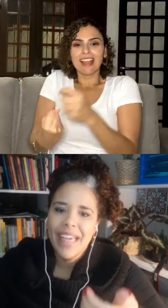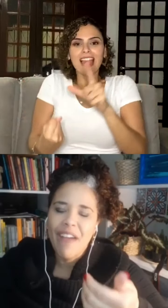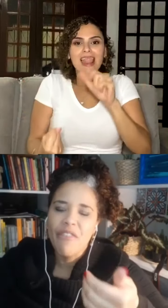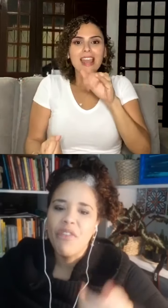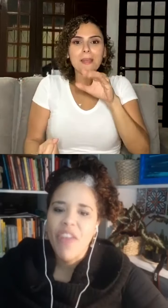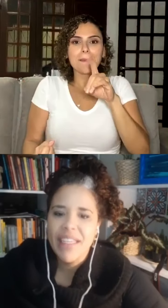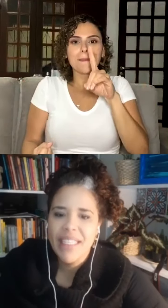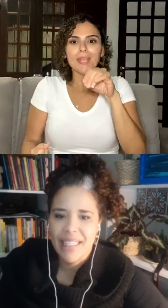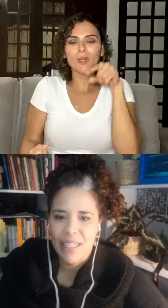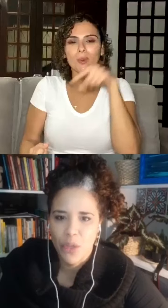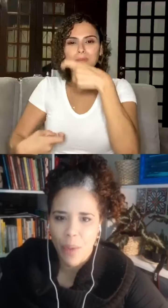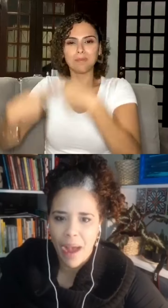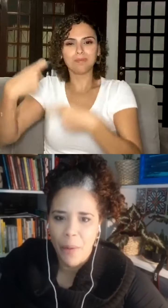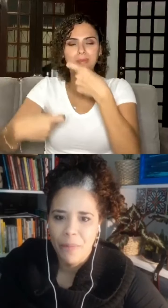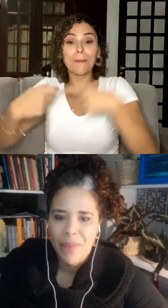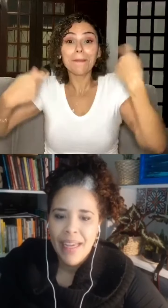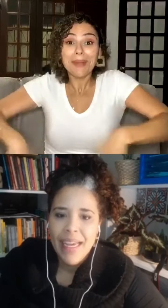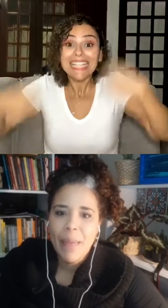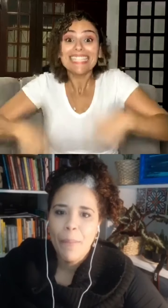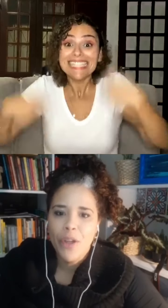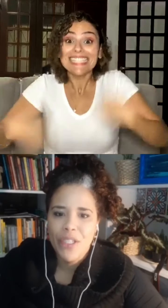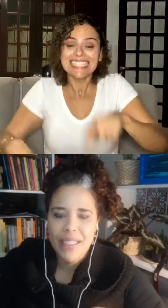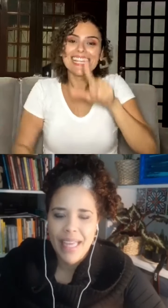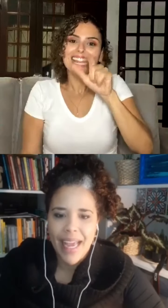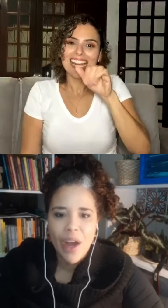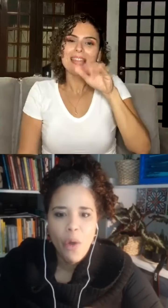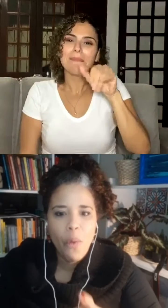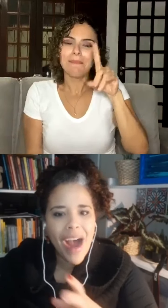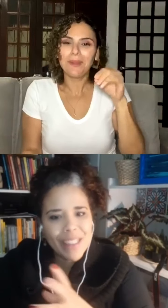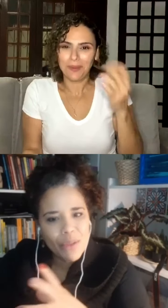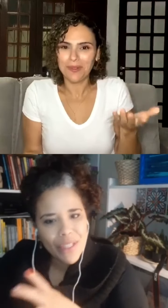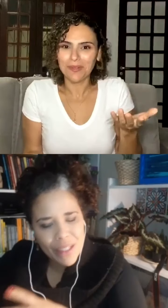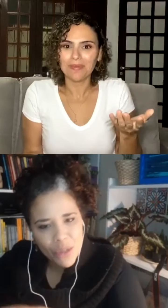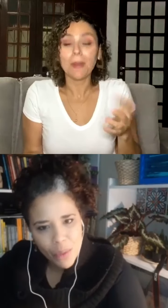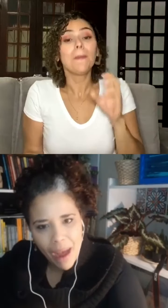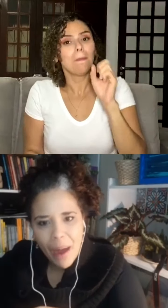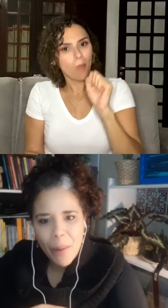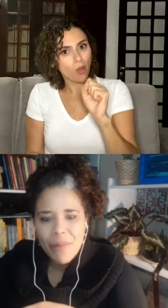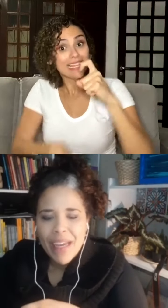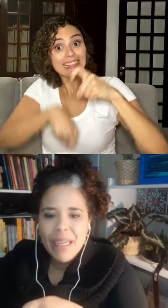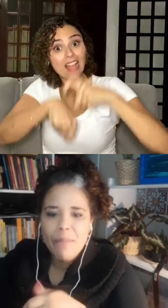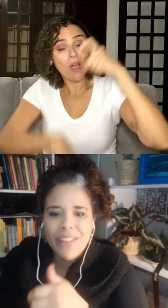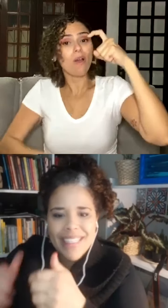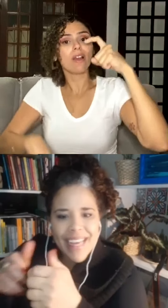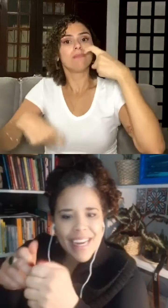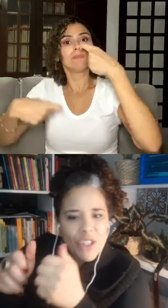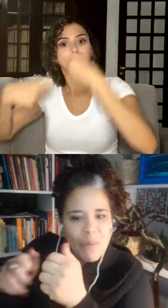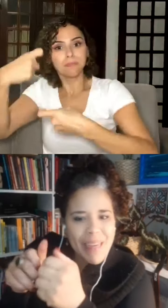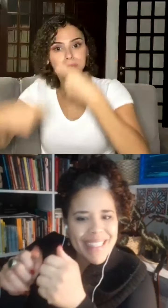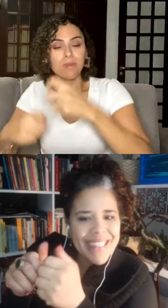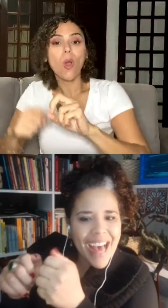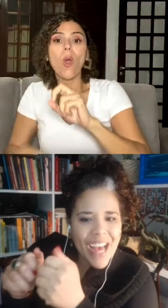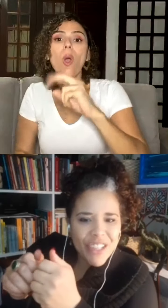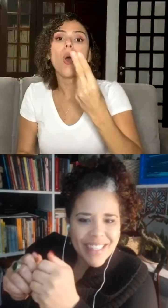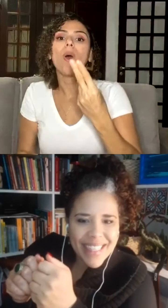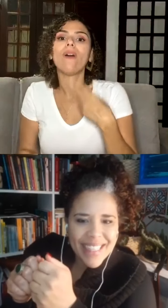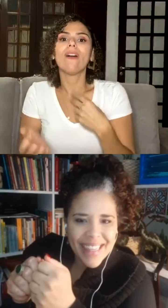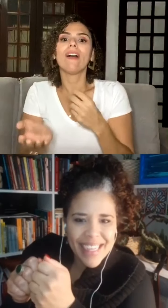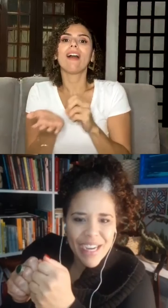a vivência sexual, que pode ser o ato sexual, que podem ser as